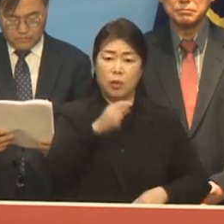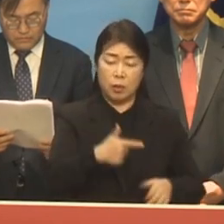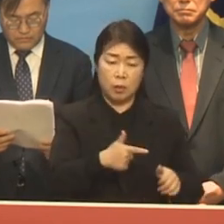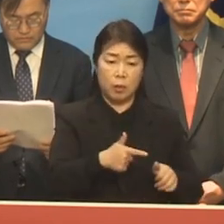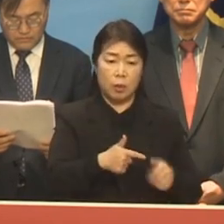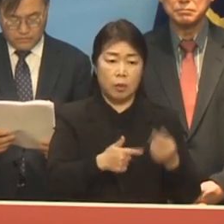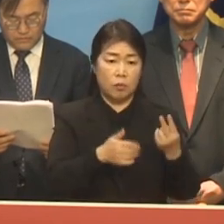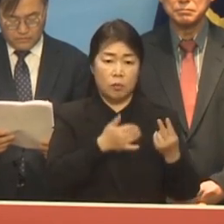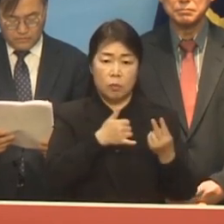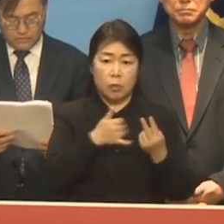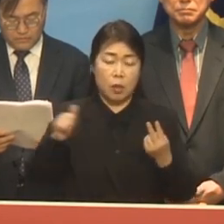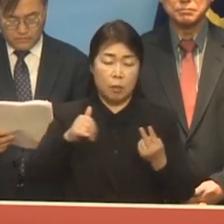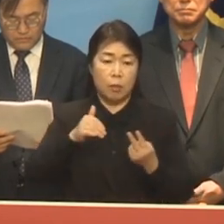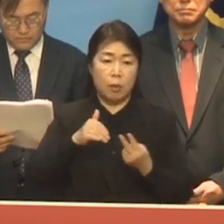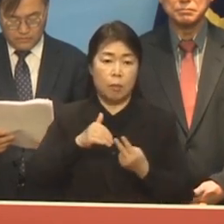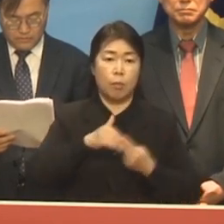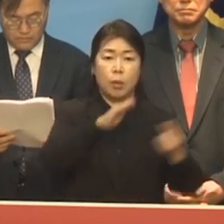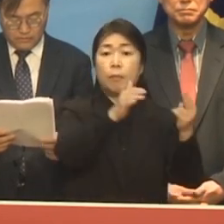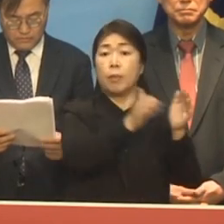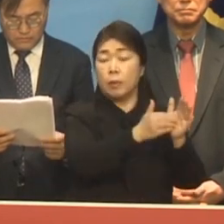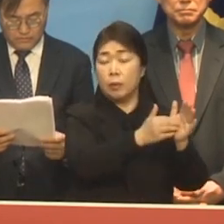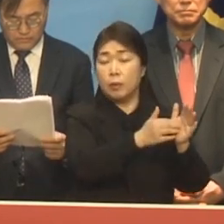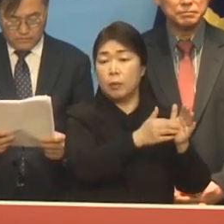인신공양으로 갖다 바침으로써